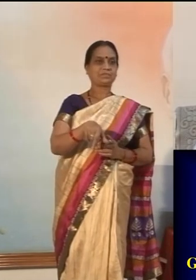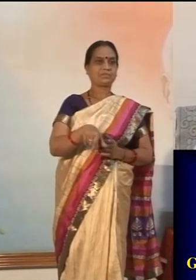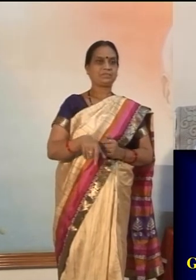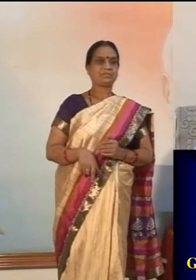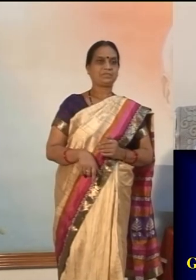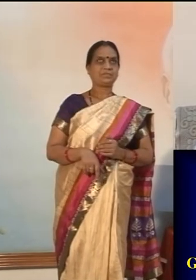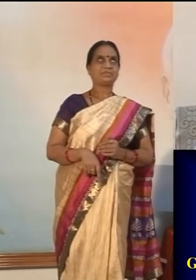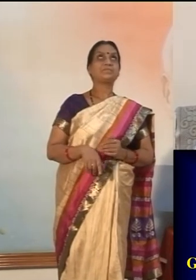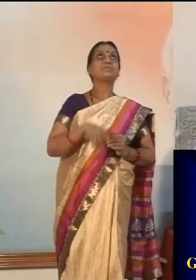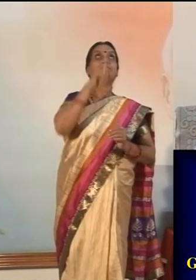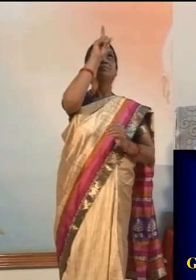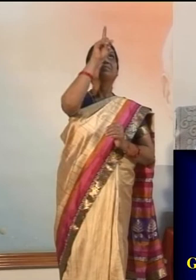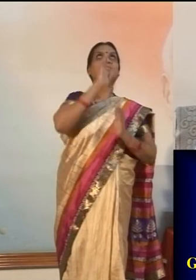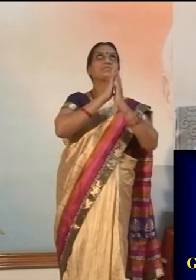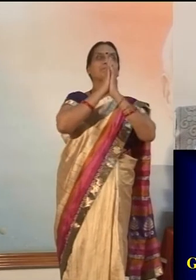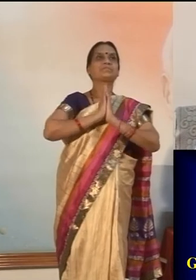भगवान एक शक्ति है,